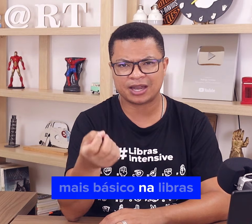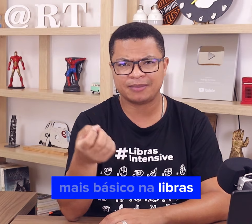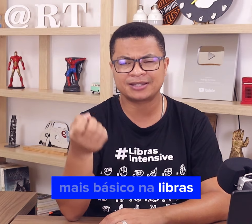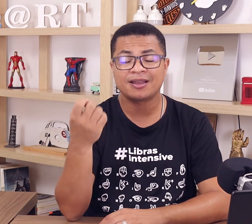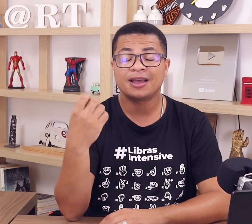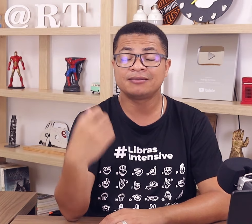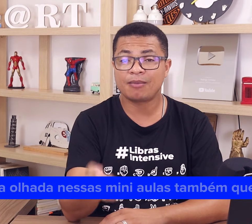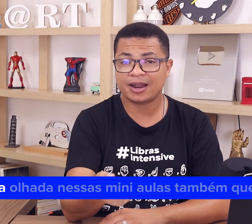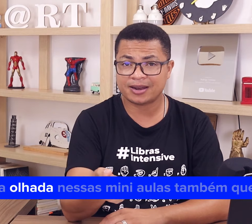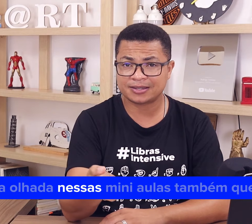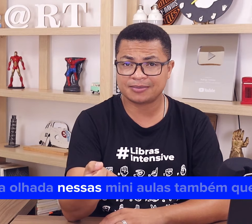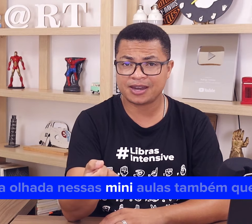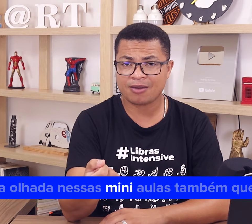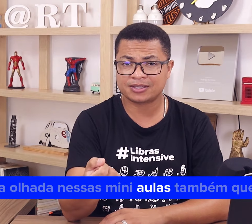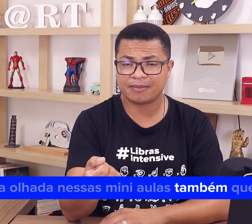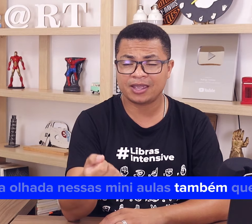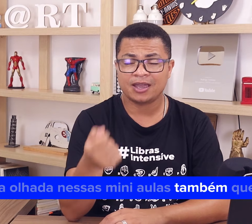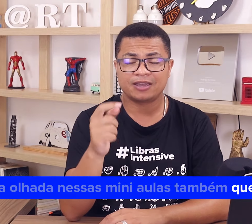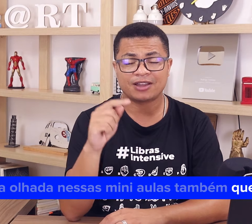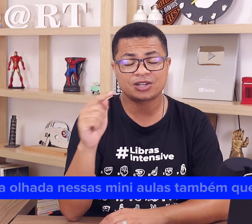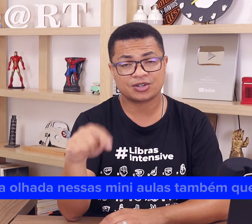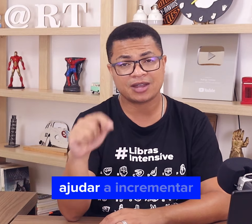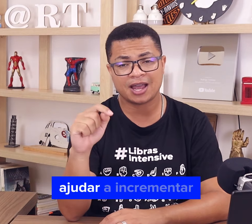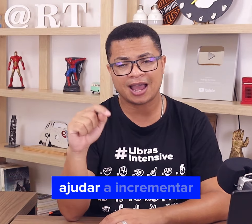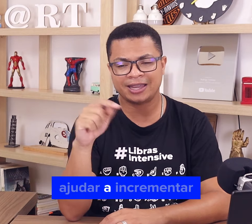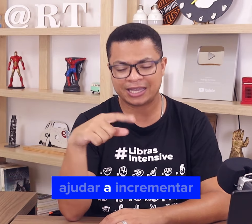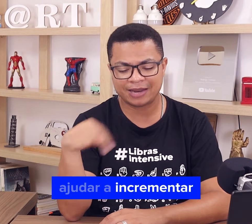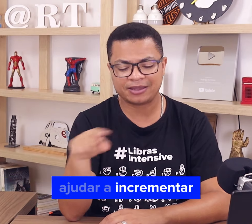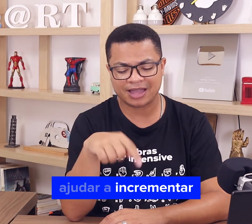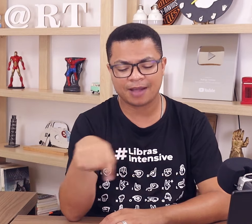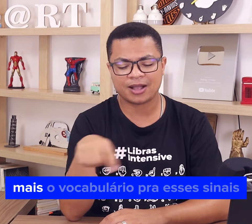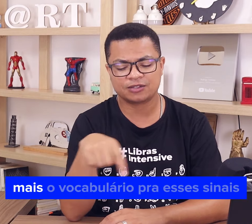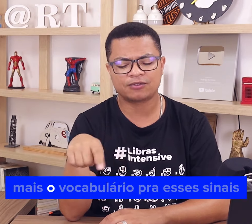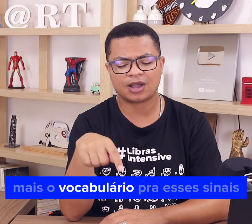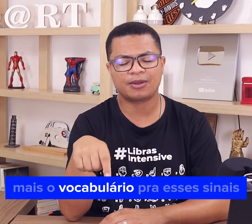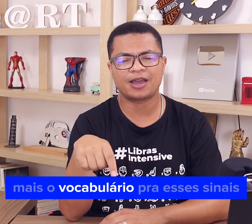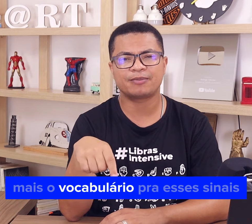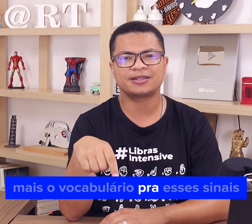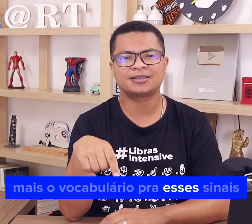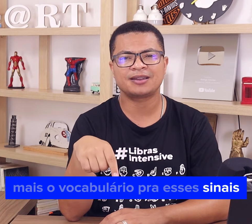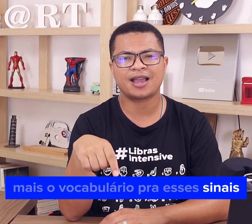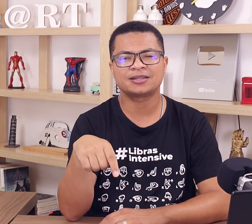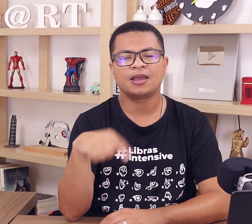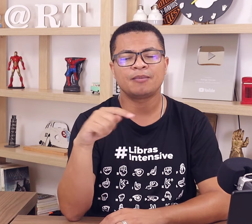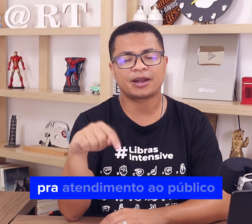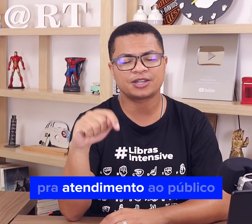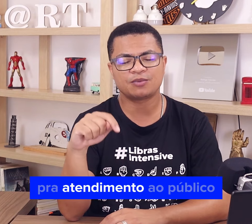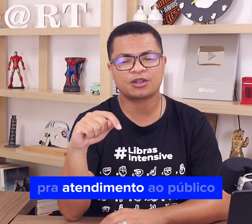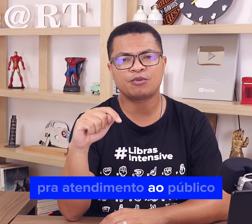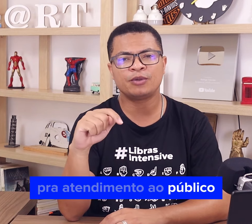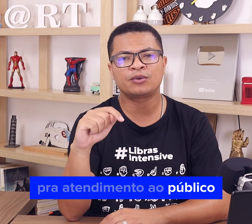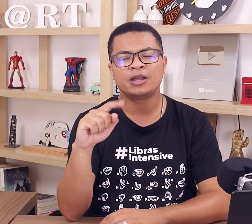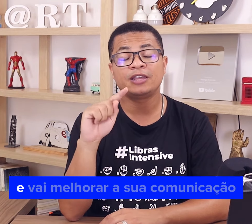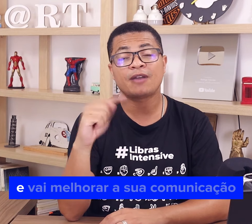na Libras. Dá uma olhada nessas mini-aulas também, que vai te ajudar a incrementar mais o vocabulário pra esses sinais, pra atendimento ao público, e vai